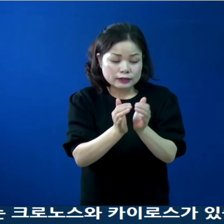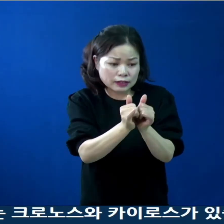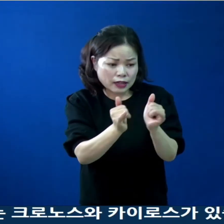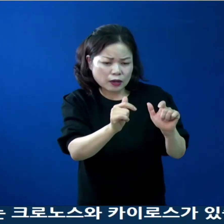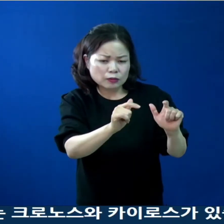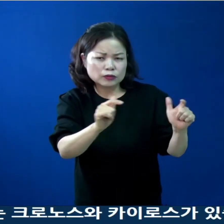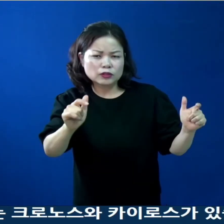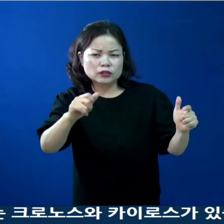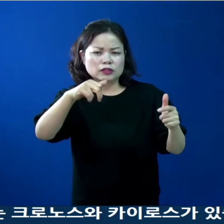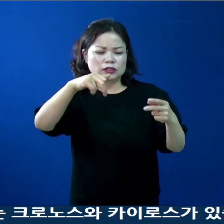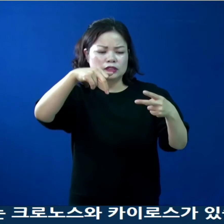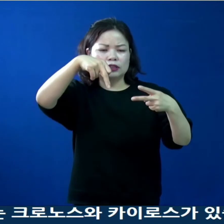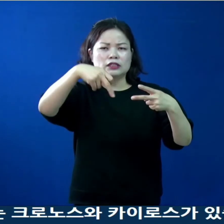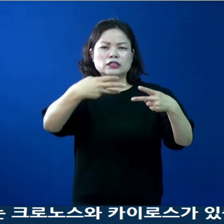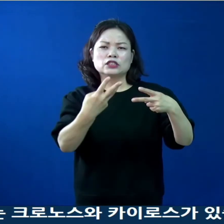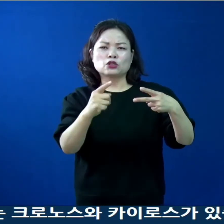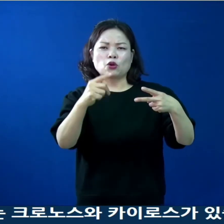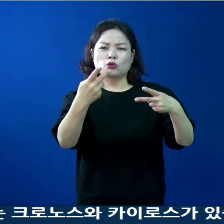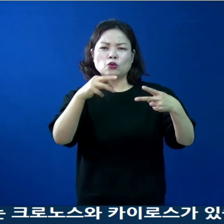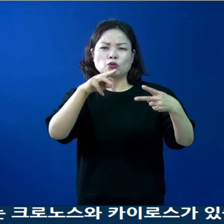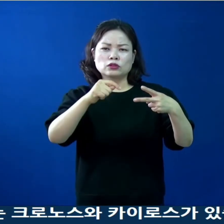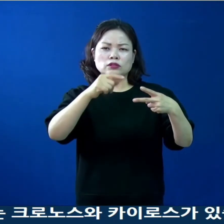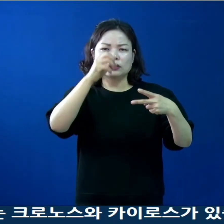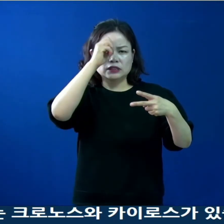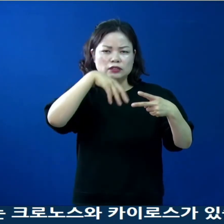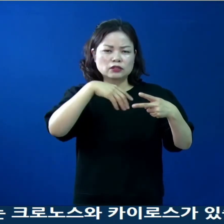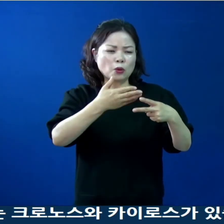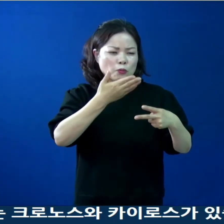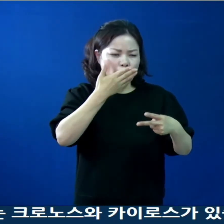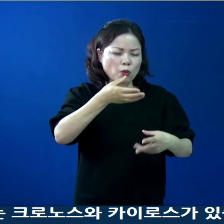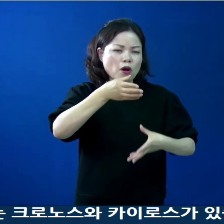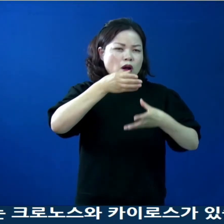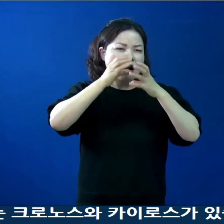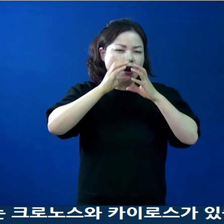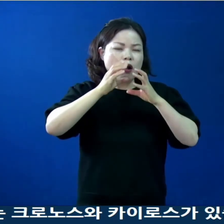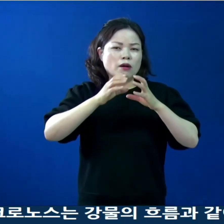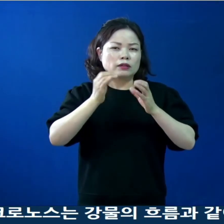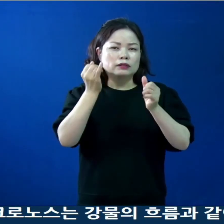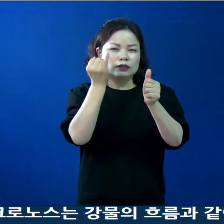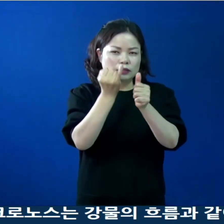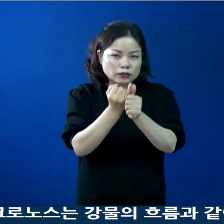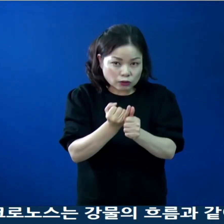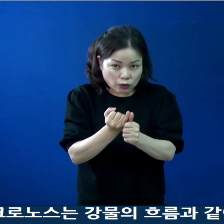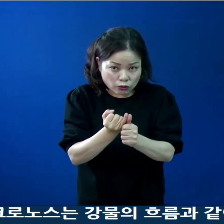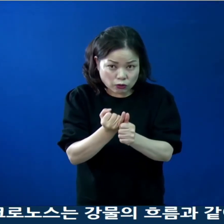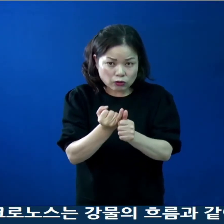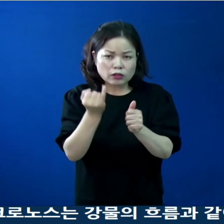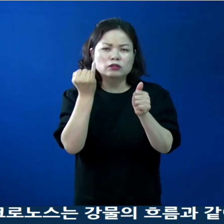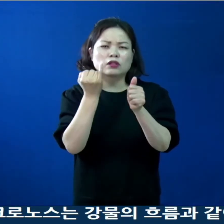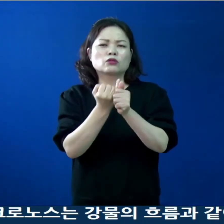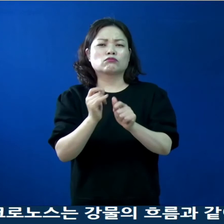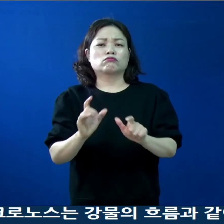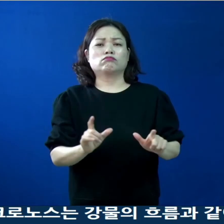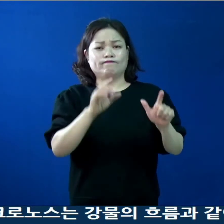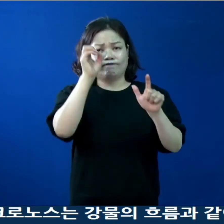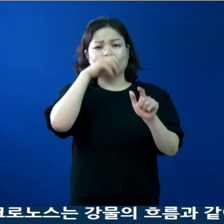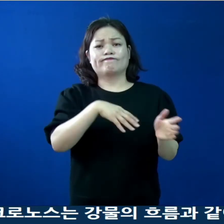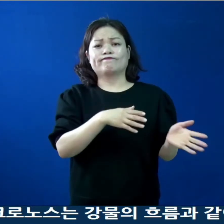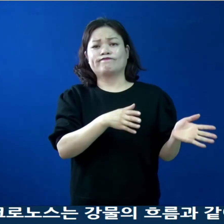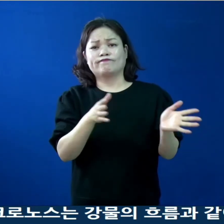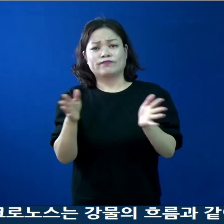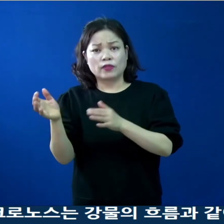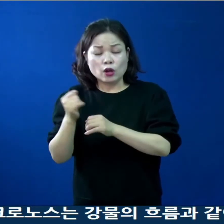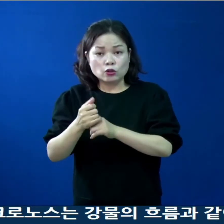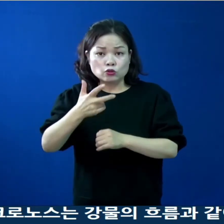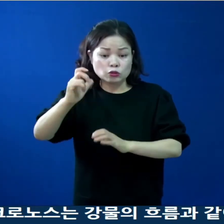사람들은 크로노스의 시간을 살아갑니다. 그저 먹고 마시고 시집가고 장가가고 이렇게 살아가는 것입니다. 그러나